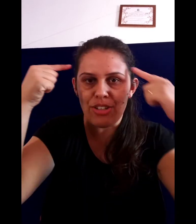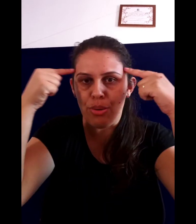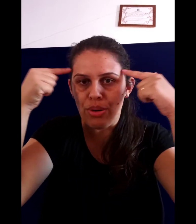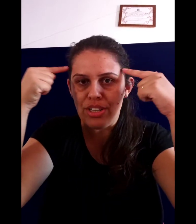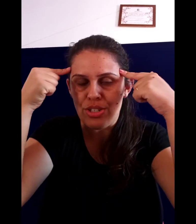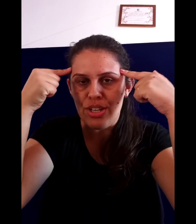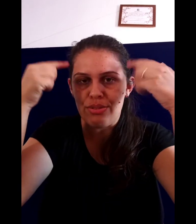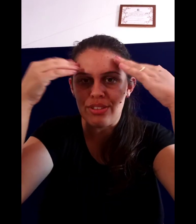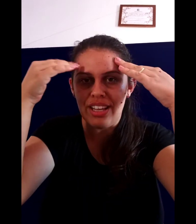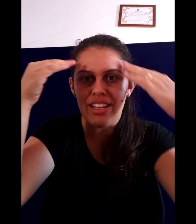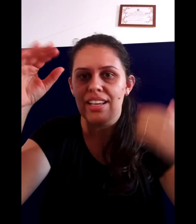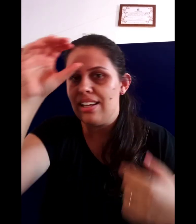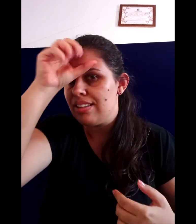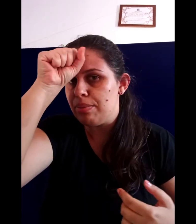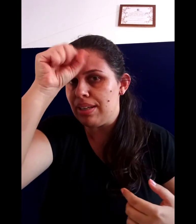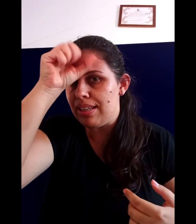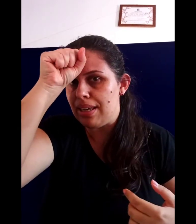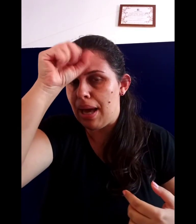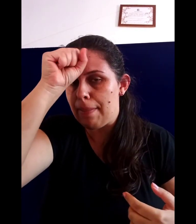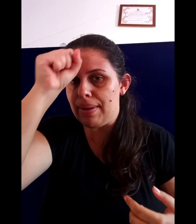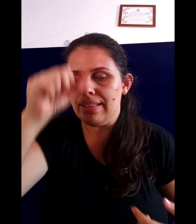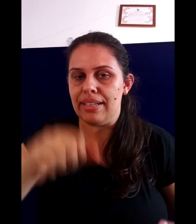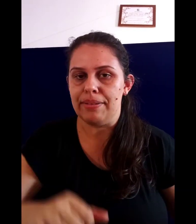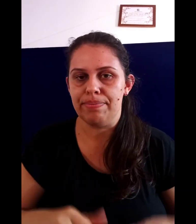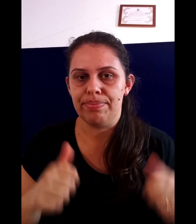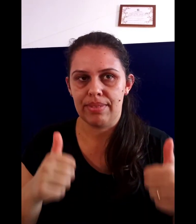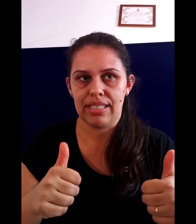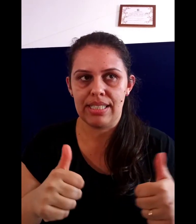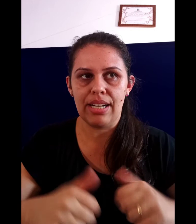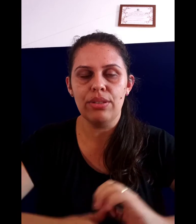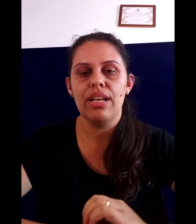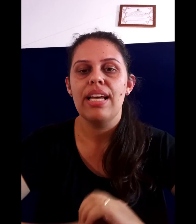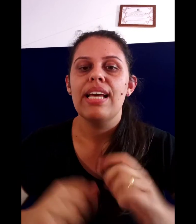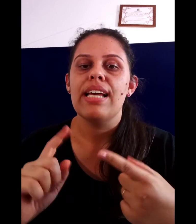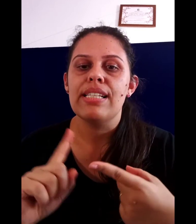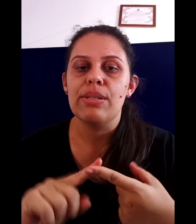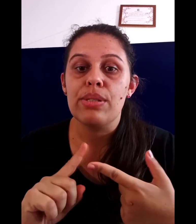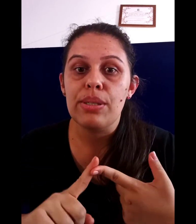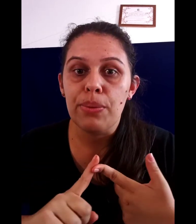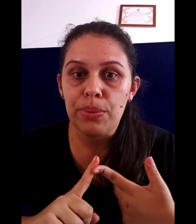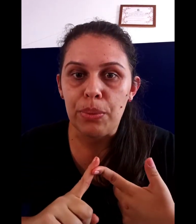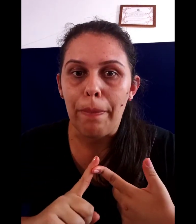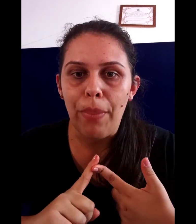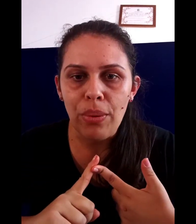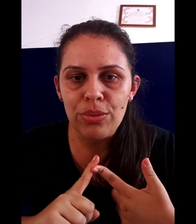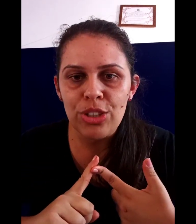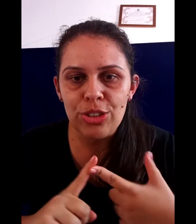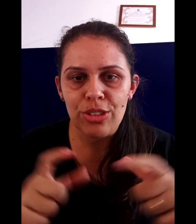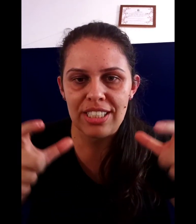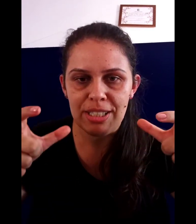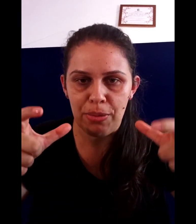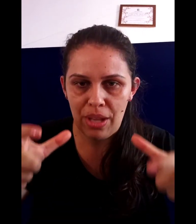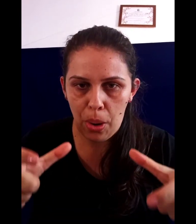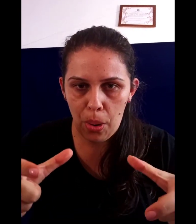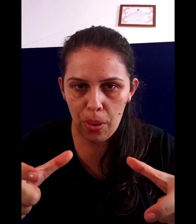ao cognitivo, né? Então aqui, aprender, certo? Esse é o segundo ponto de articulação,